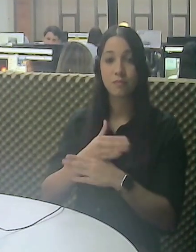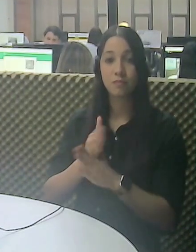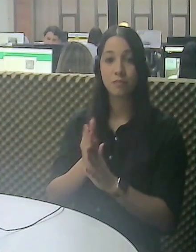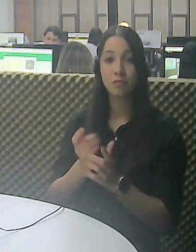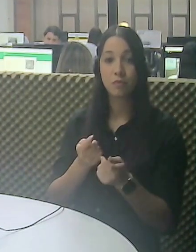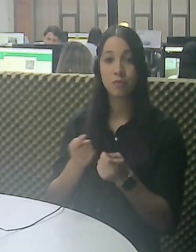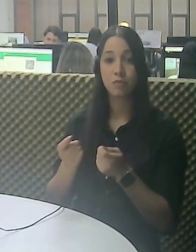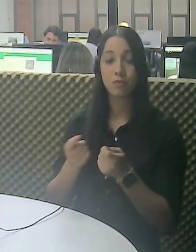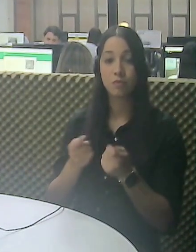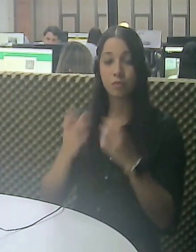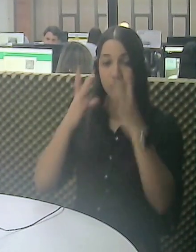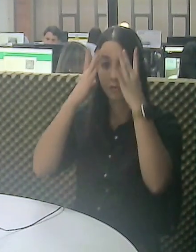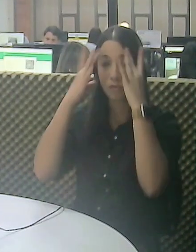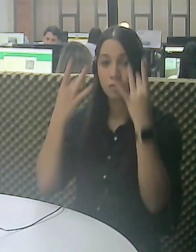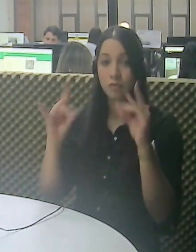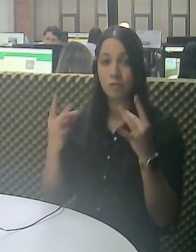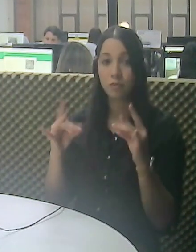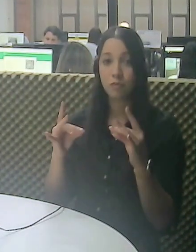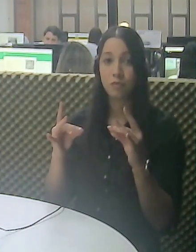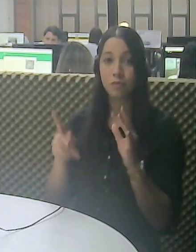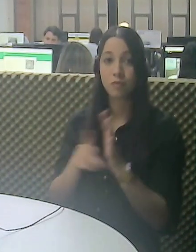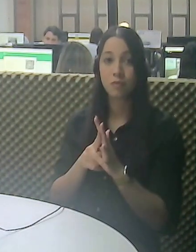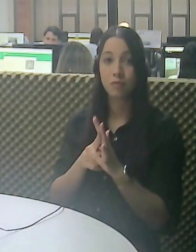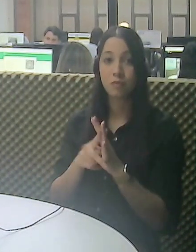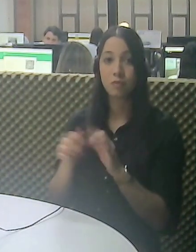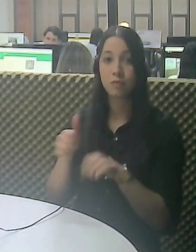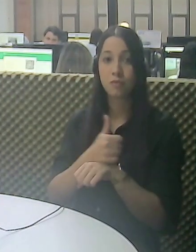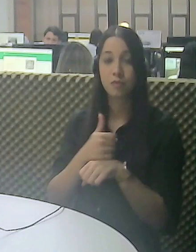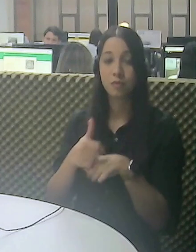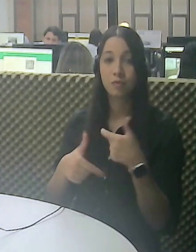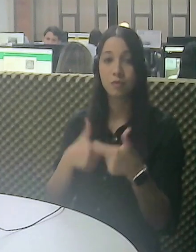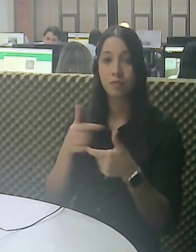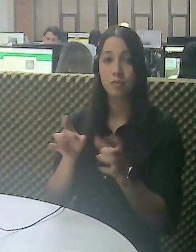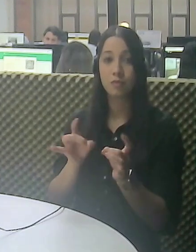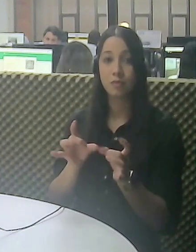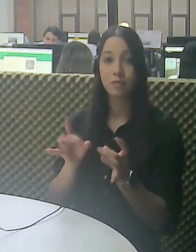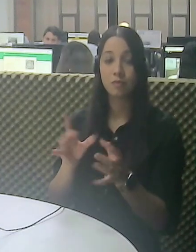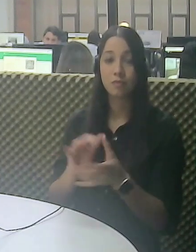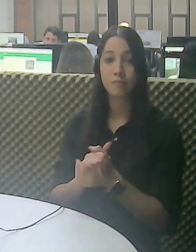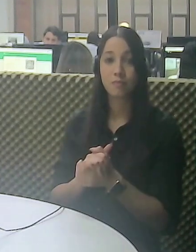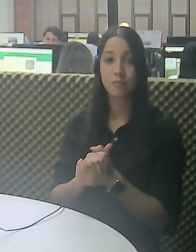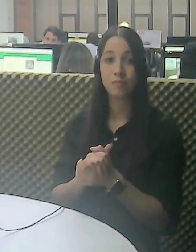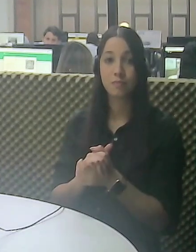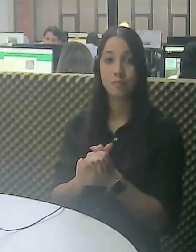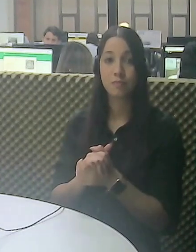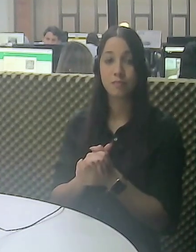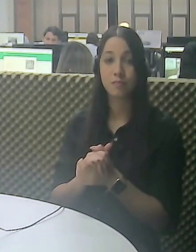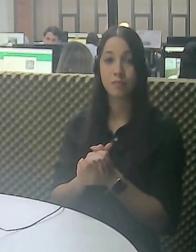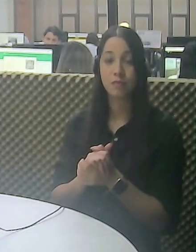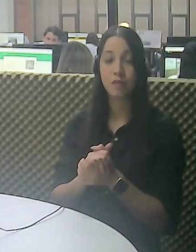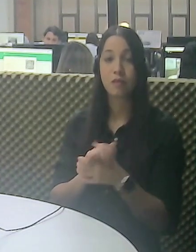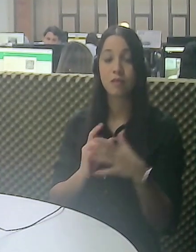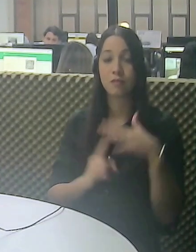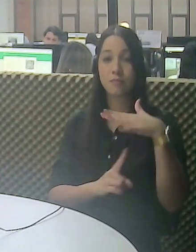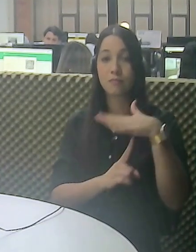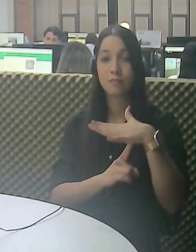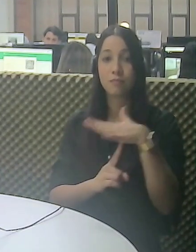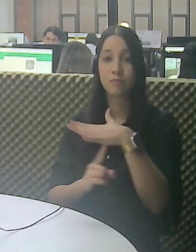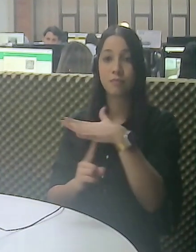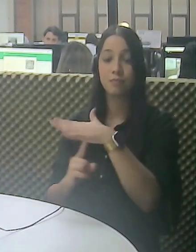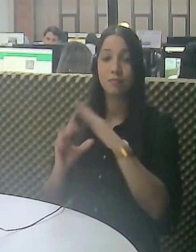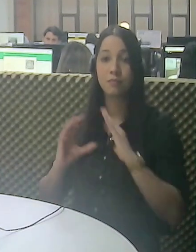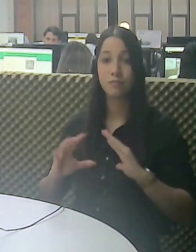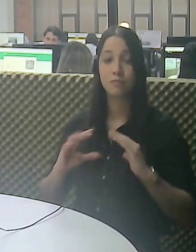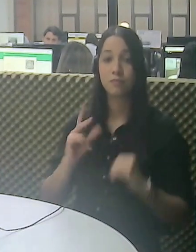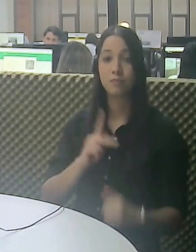comércio informal e oferecer melhores condições de trabalho para vendedores ambulantes. O condomínio público comercial fica na